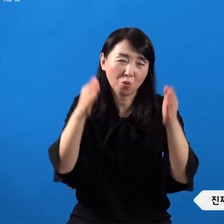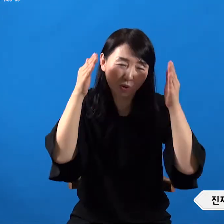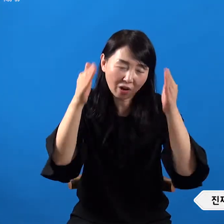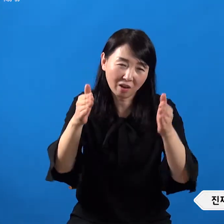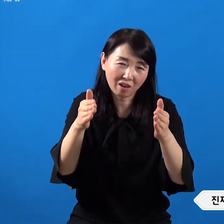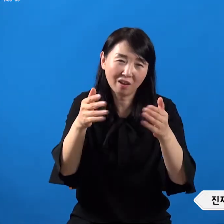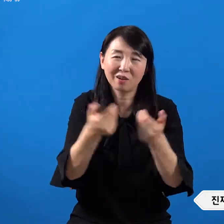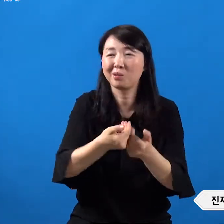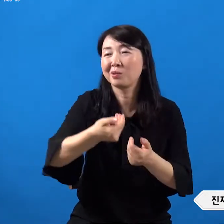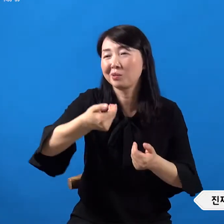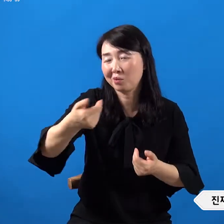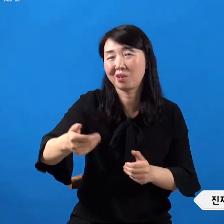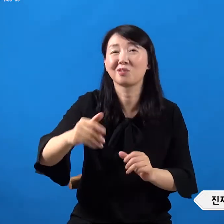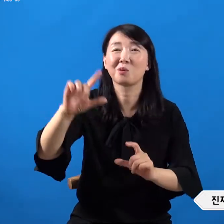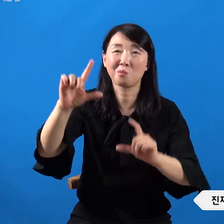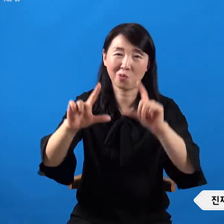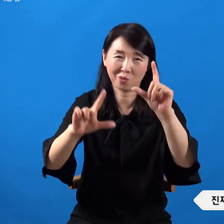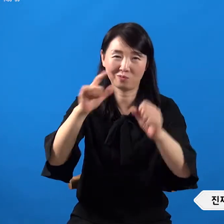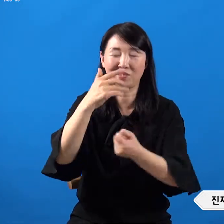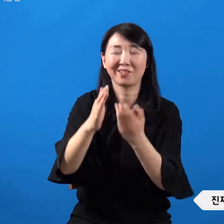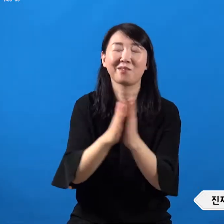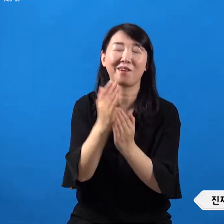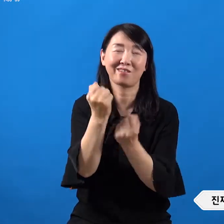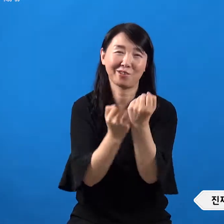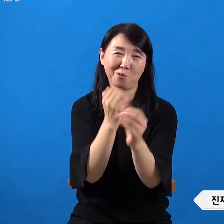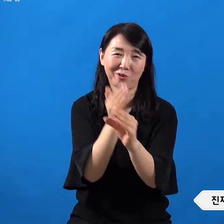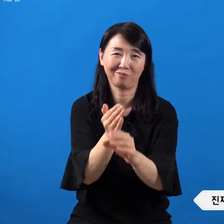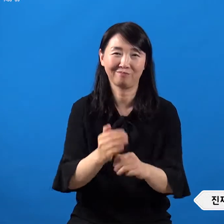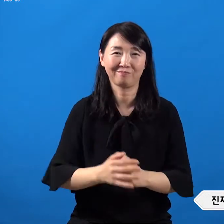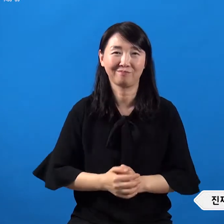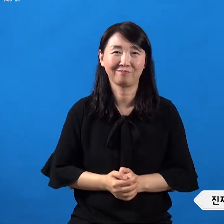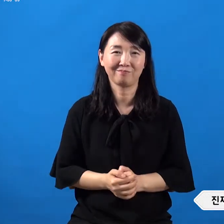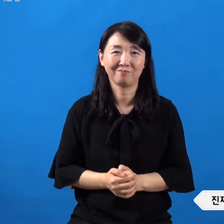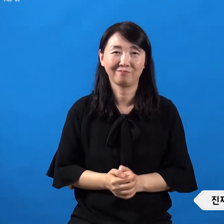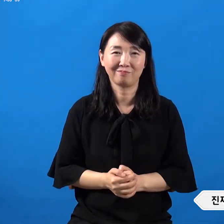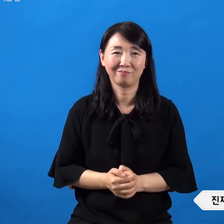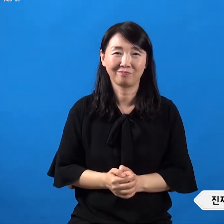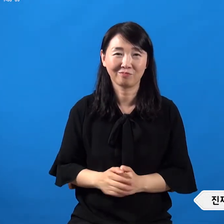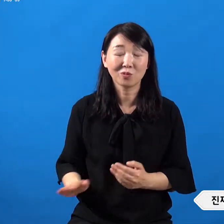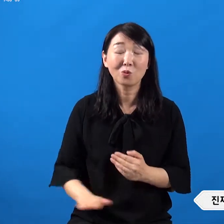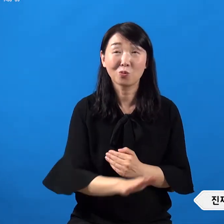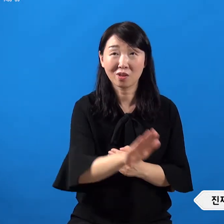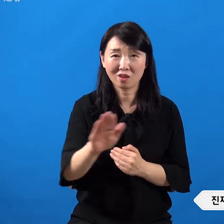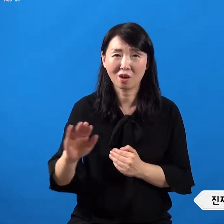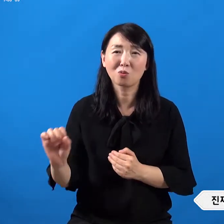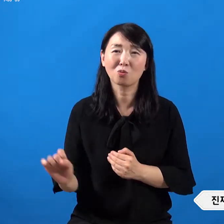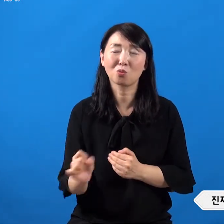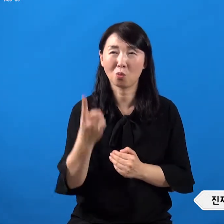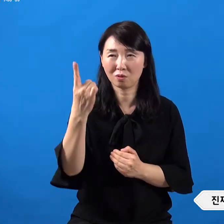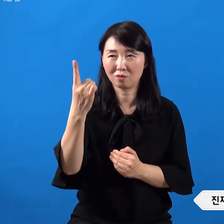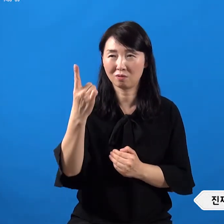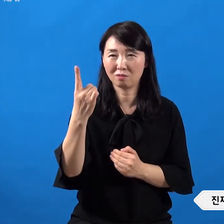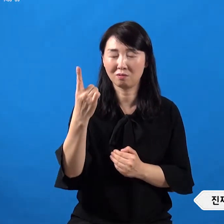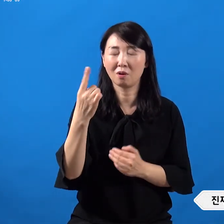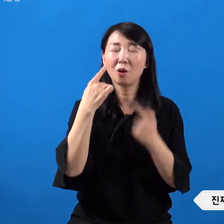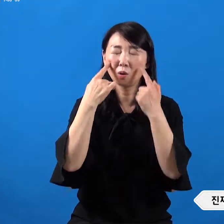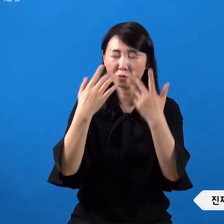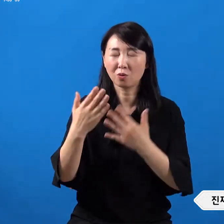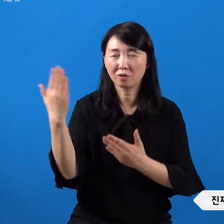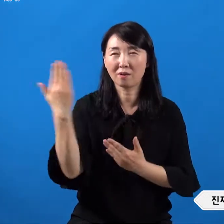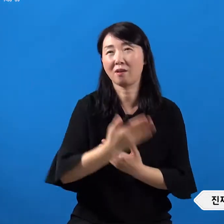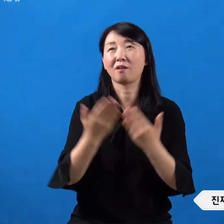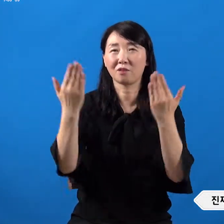향해 떠나시는 모습을 성경은 설명합니다. 우리의 동기를